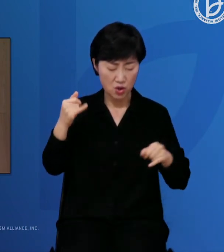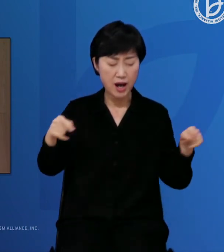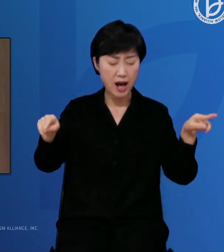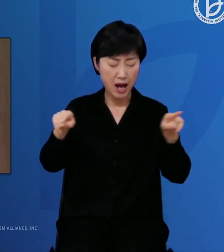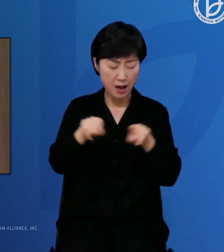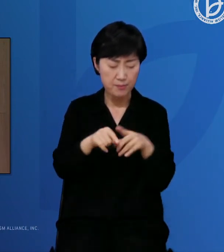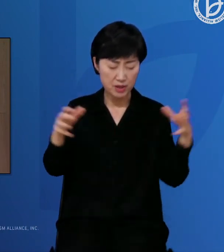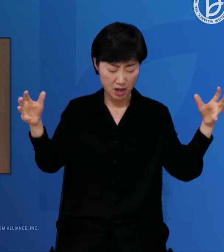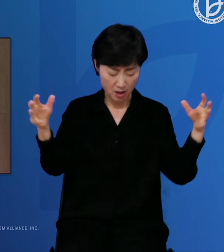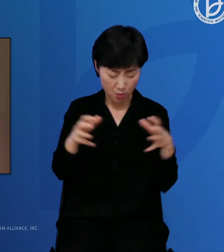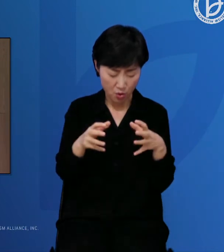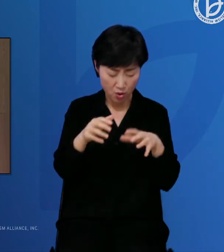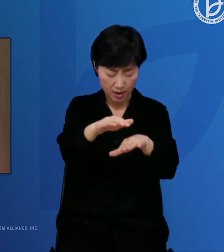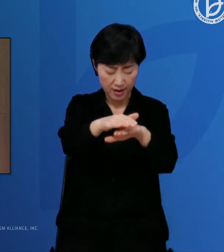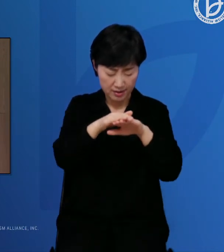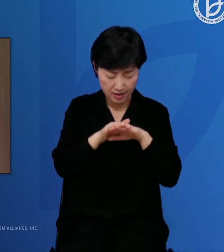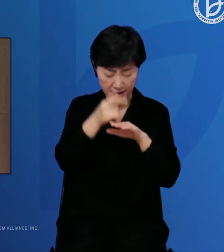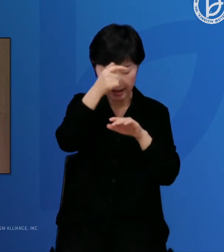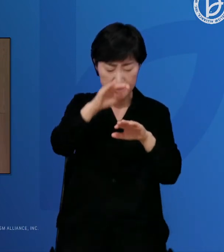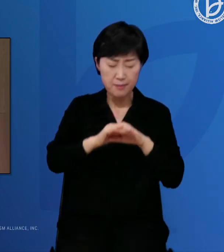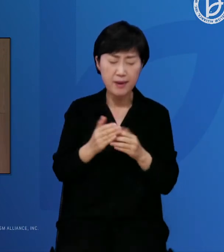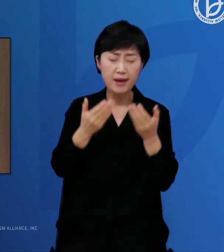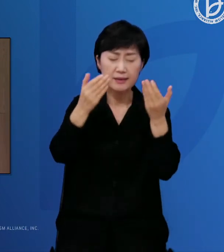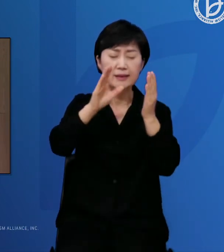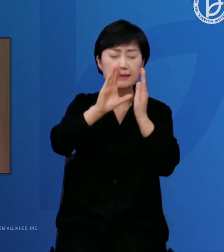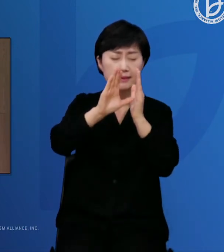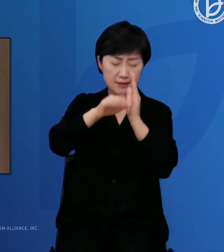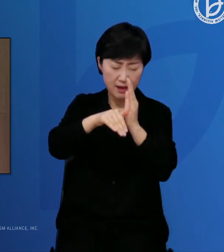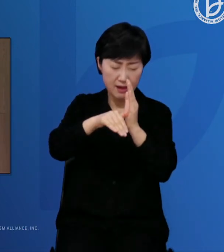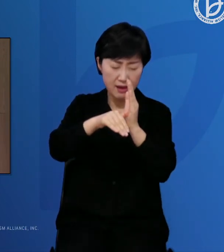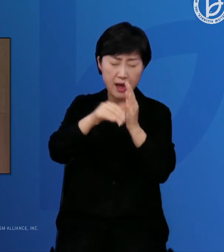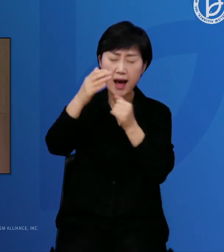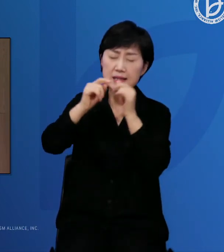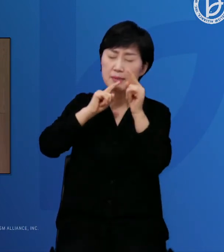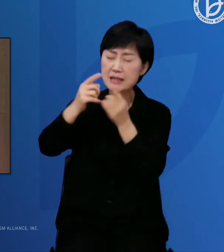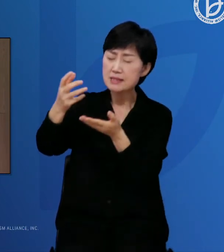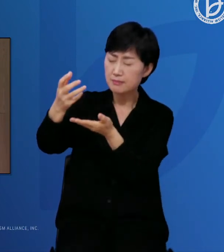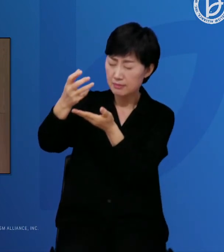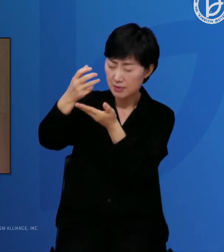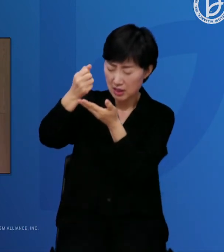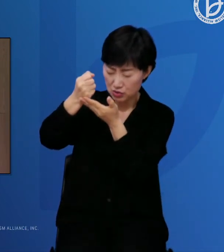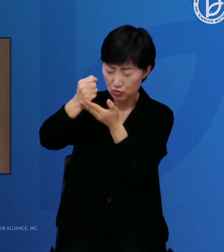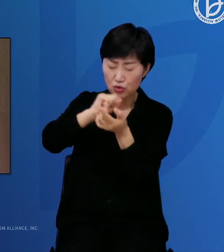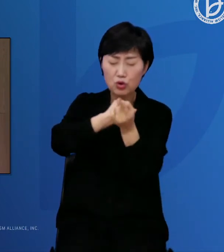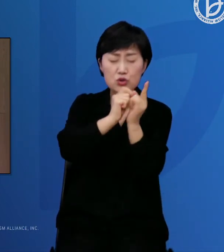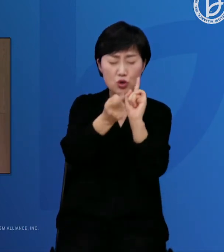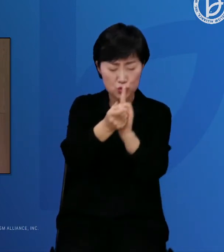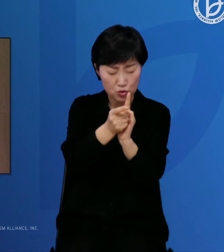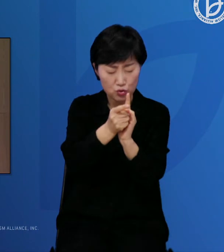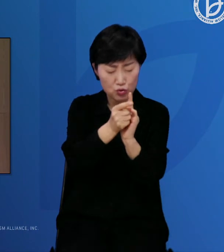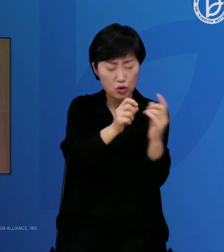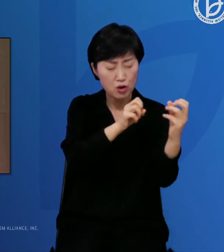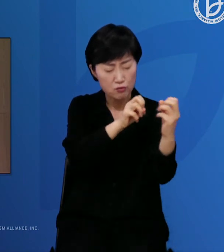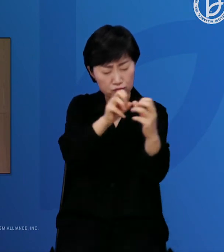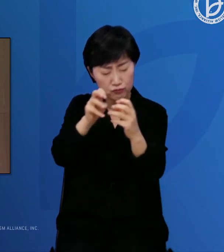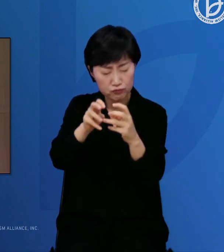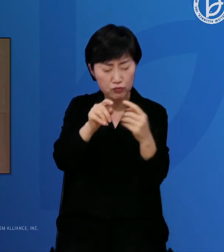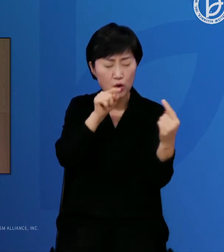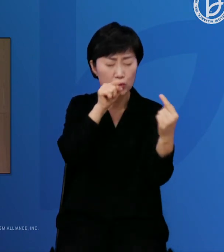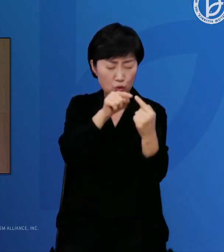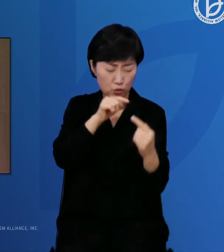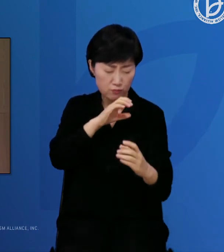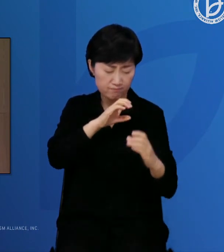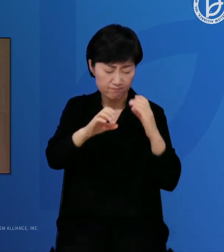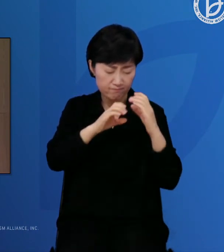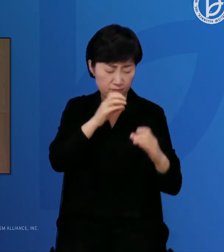한 언약의 말씀으로 소통되는 미션홈 되게 하실 줄 믿습니다. We especially thank you all the more because starting today, all the pastors, church officers,